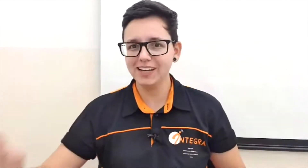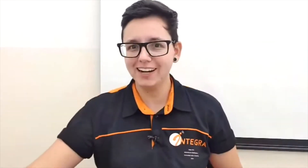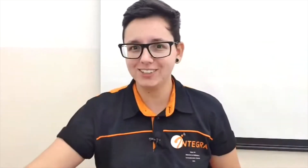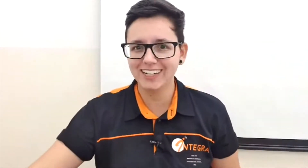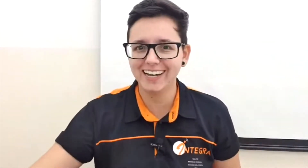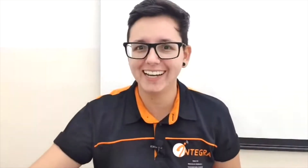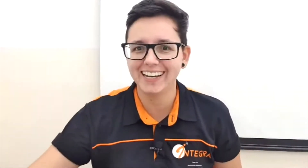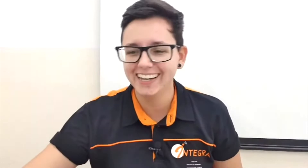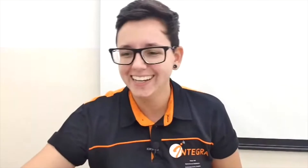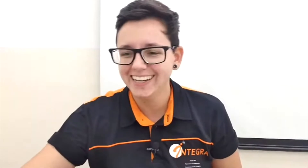certo.